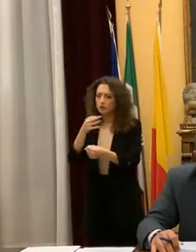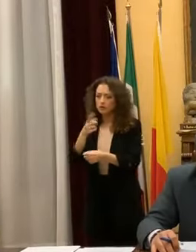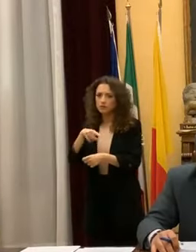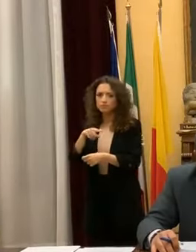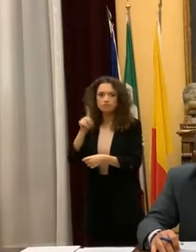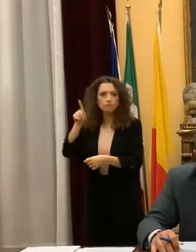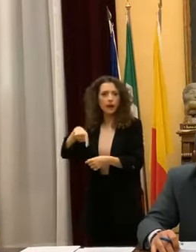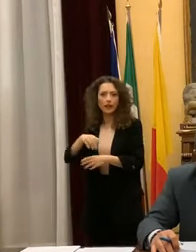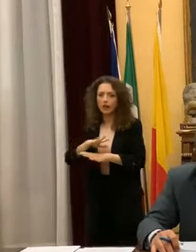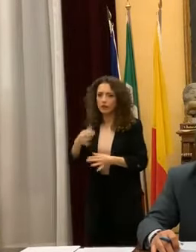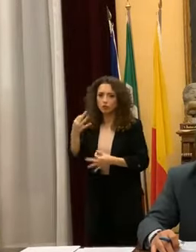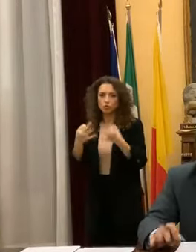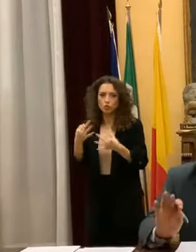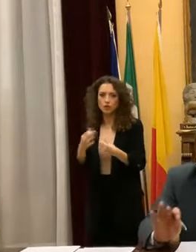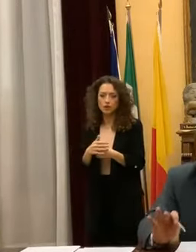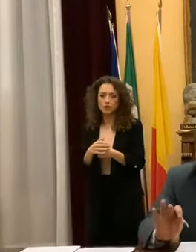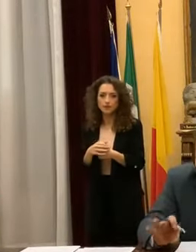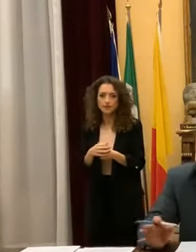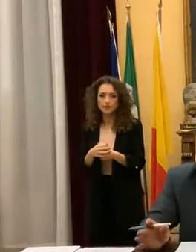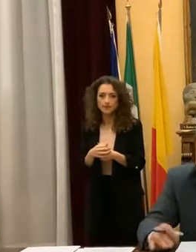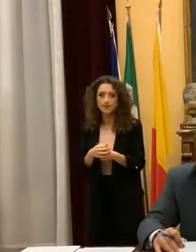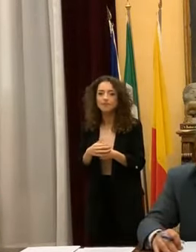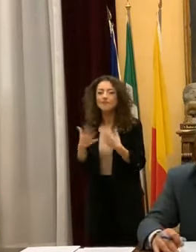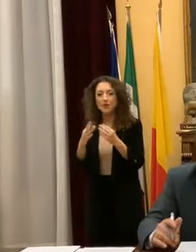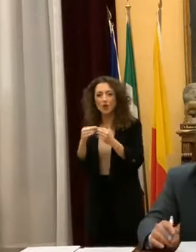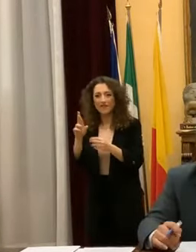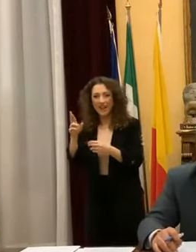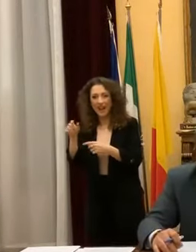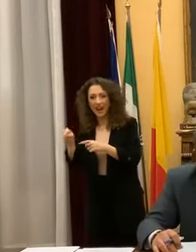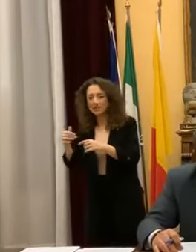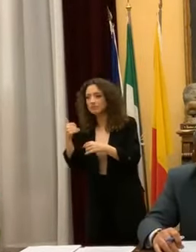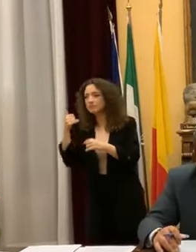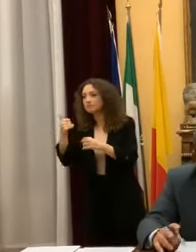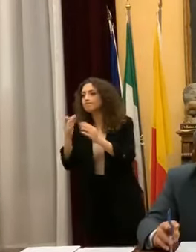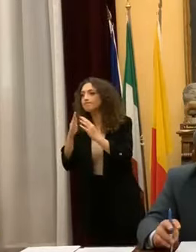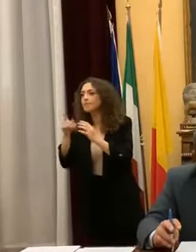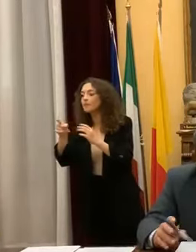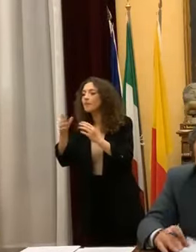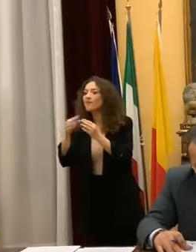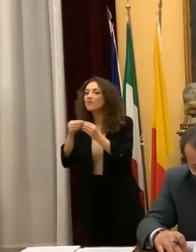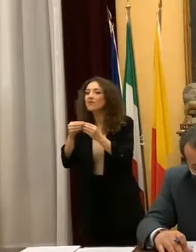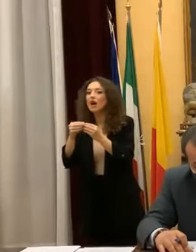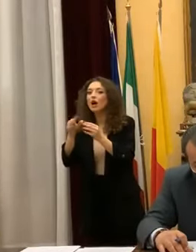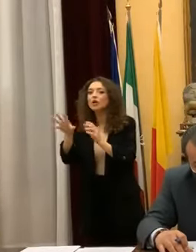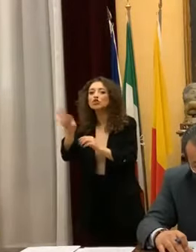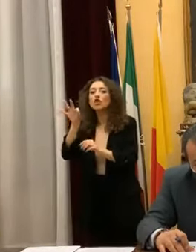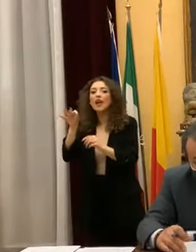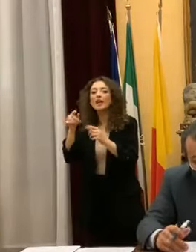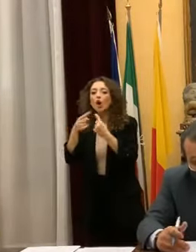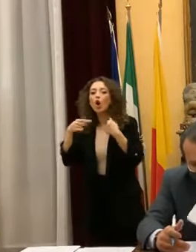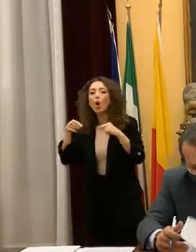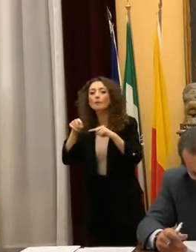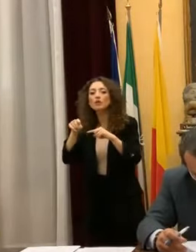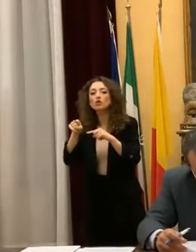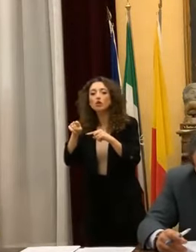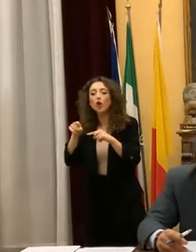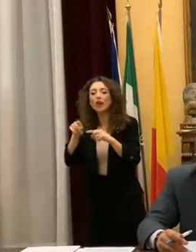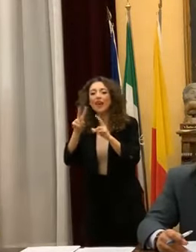chiama e gli fa fare sta richiesta il 16 di dicembre di nominare una commissione d'inchiesta. Ma